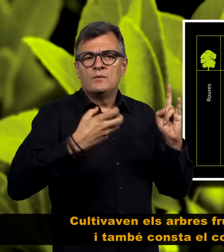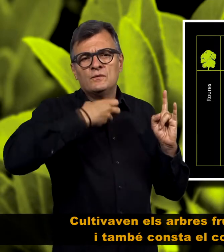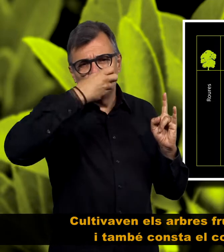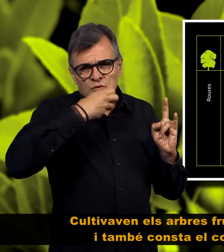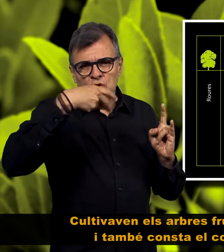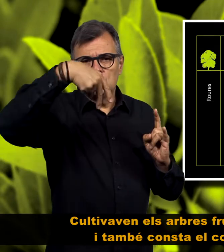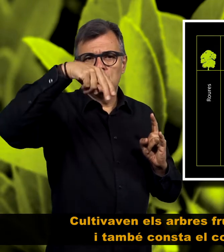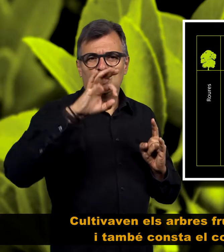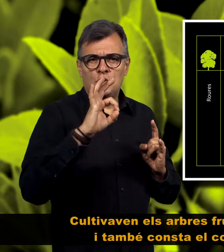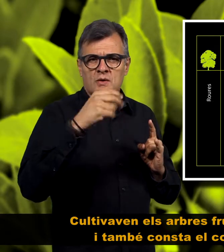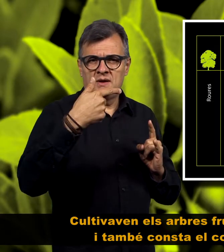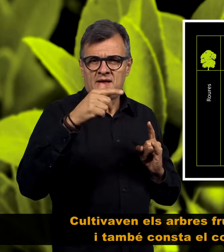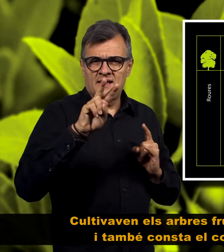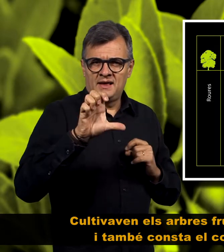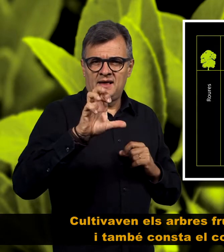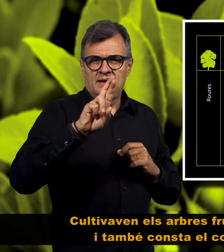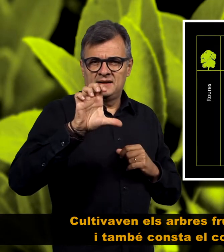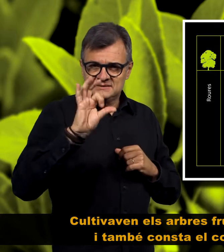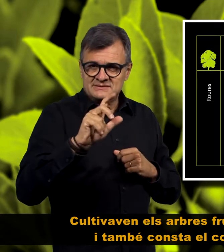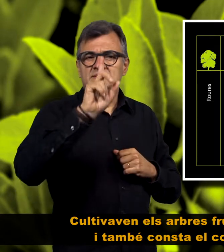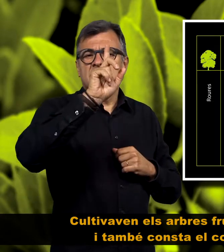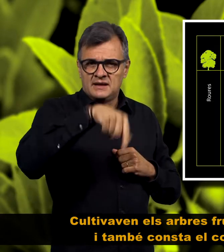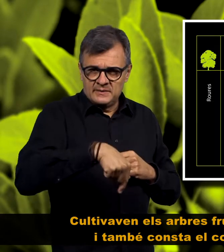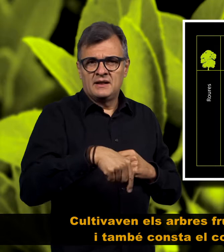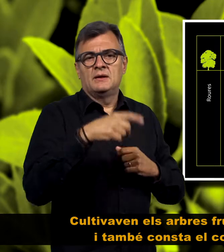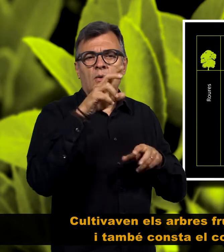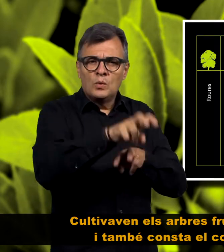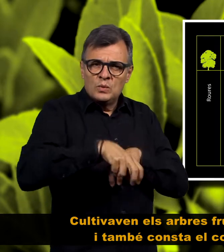arbres fruiters i les nogueres i també consta el conreu de la vinya.